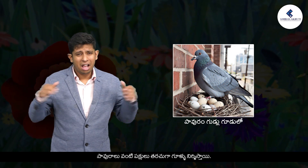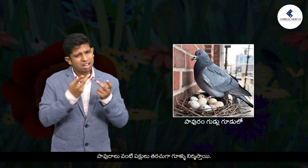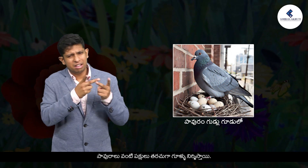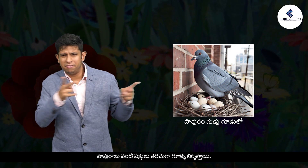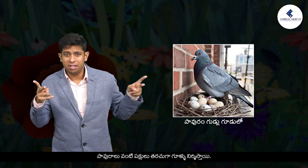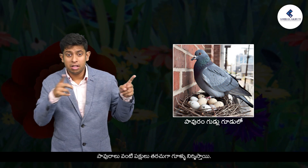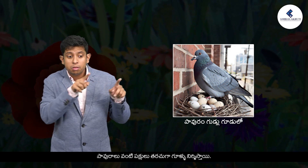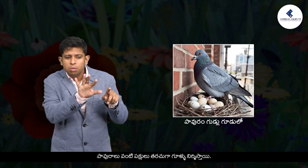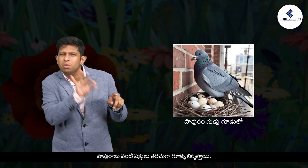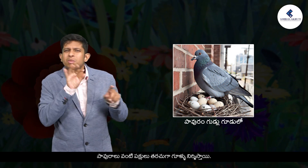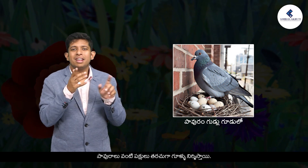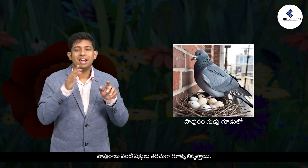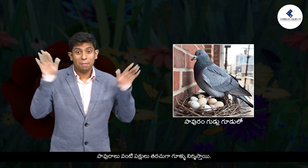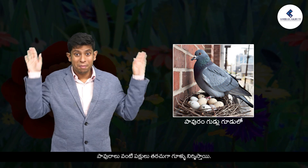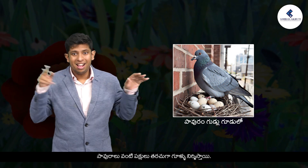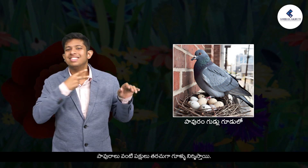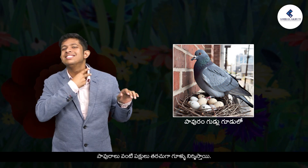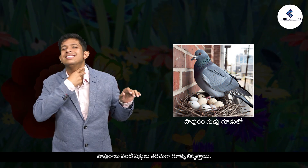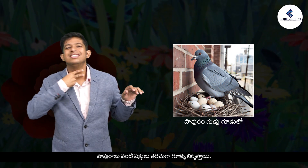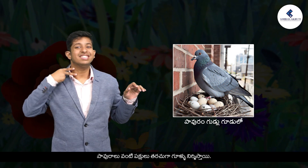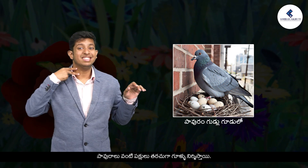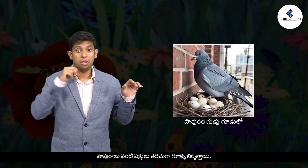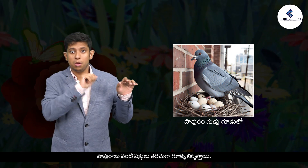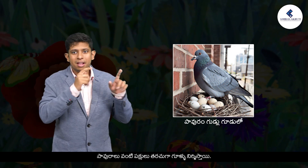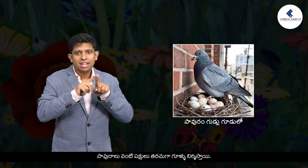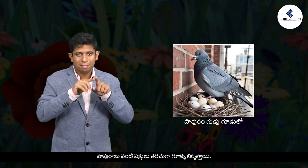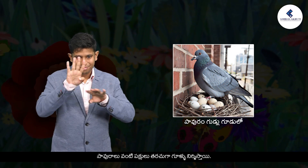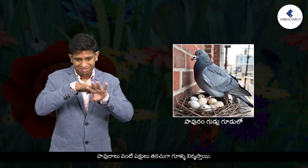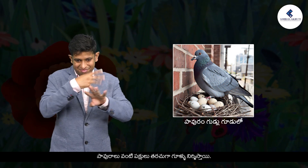పావురాలు వంటి పక్షులు తరచుగా గూళ్ళు నిర్మిస్తాయి.